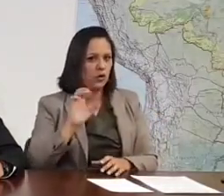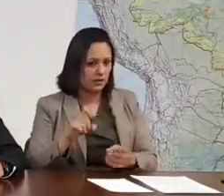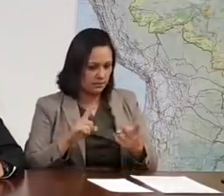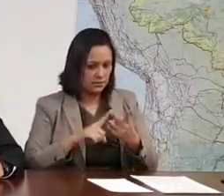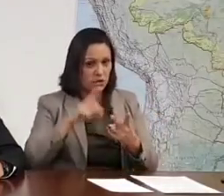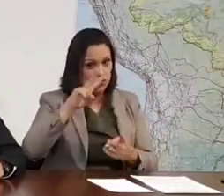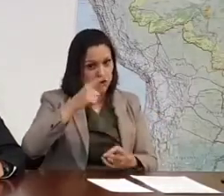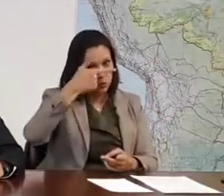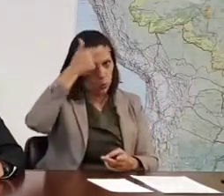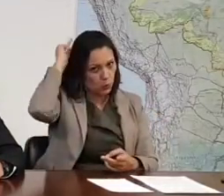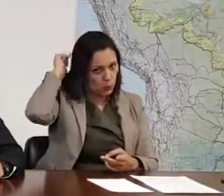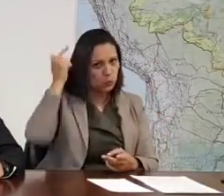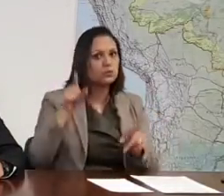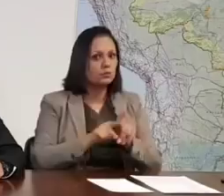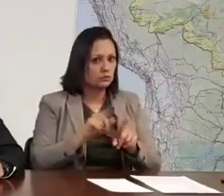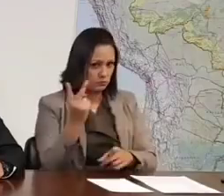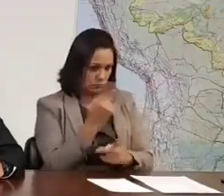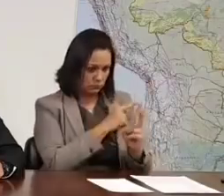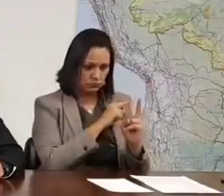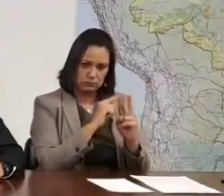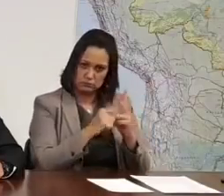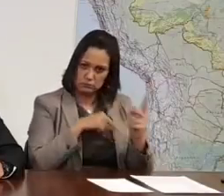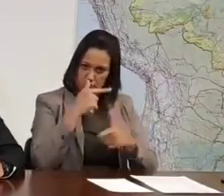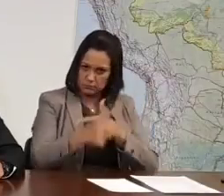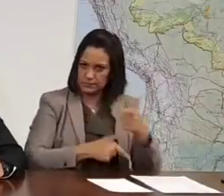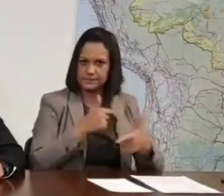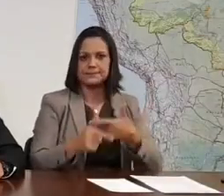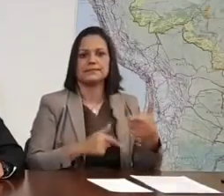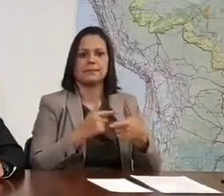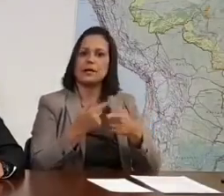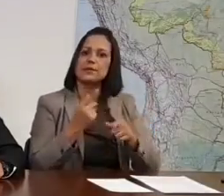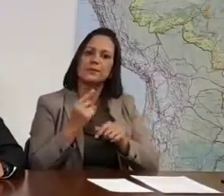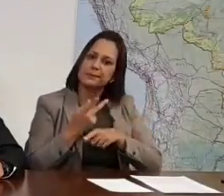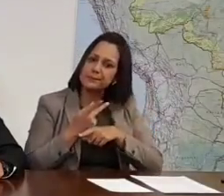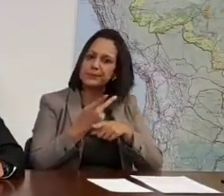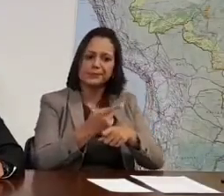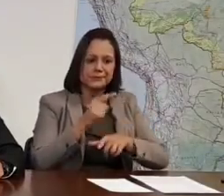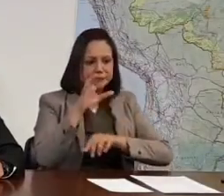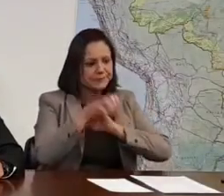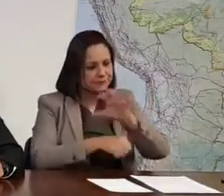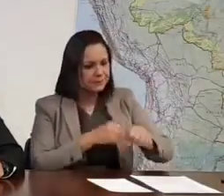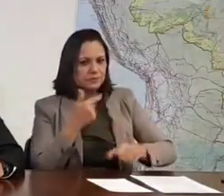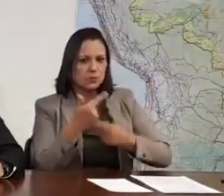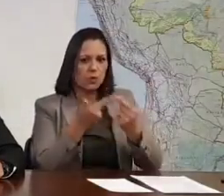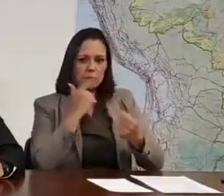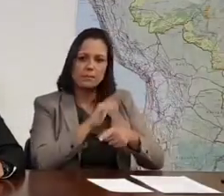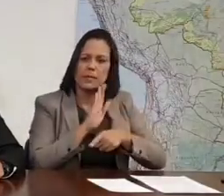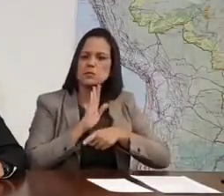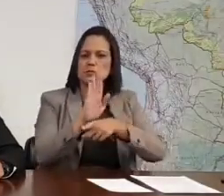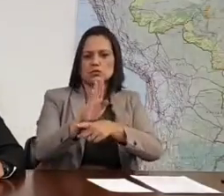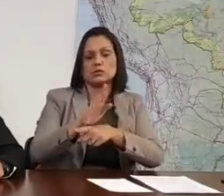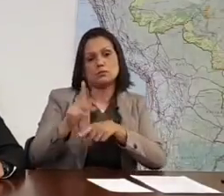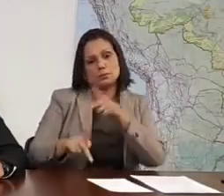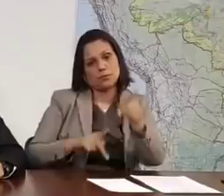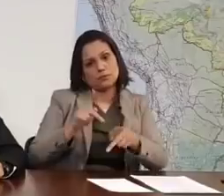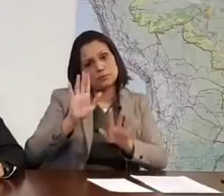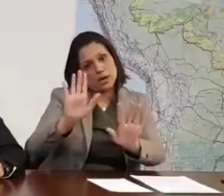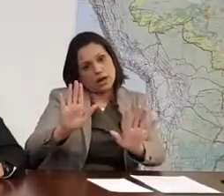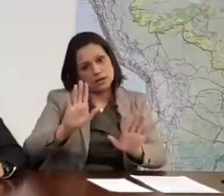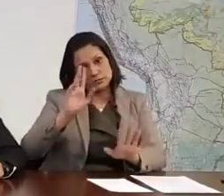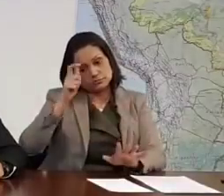nesse sentido, para que a gente busque o melhor possível para atender o povo, mas o